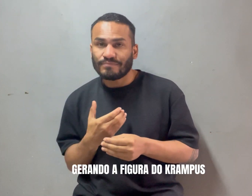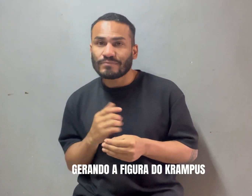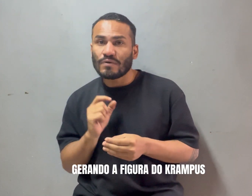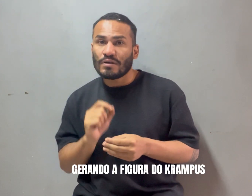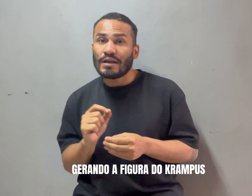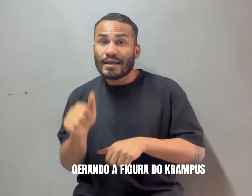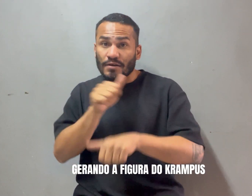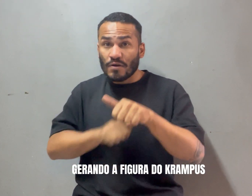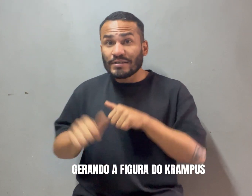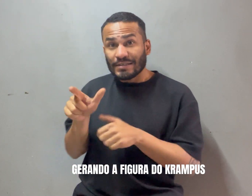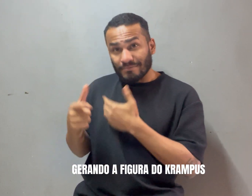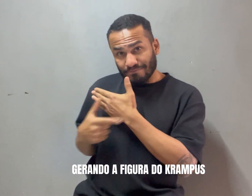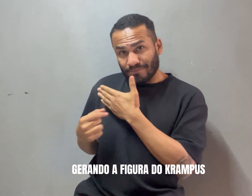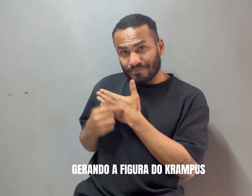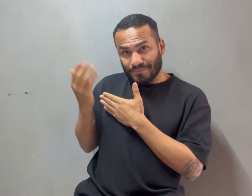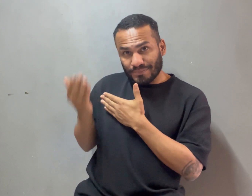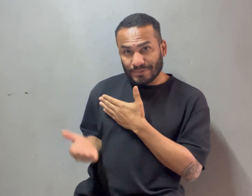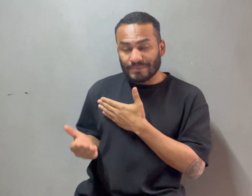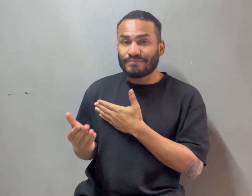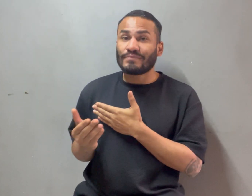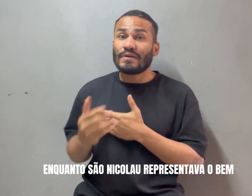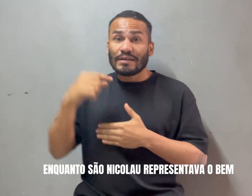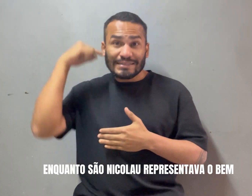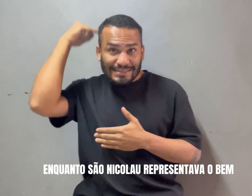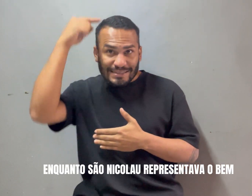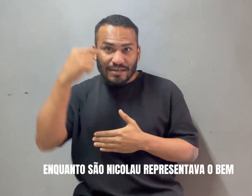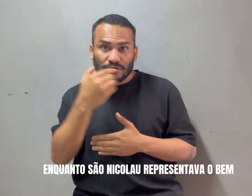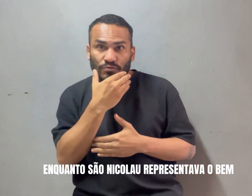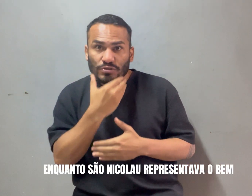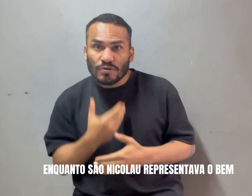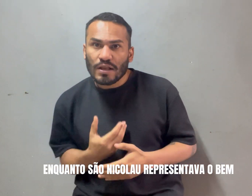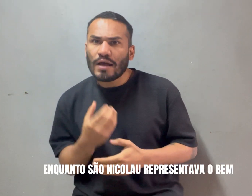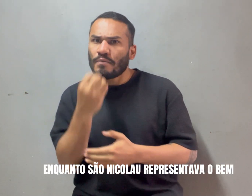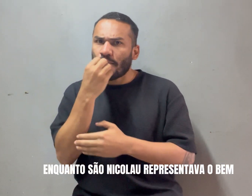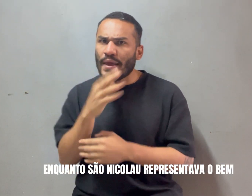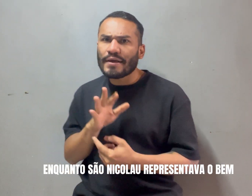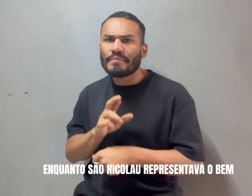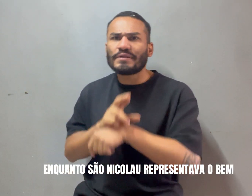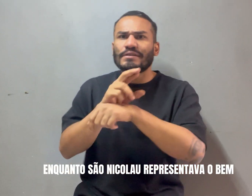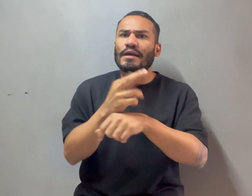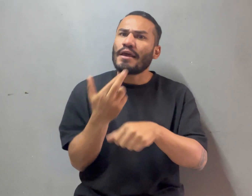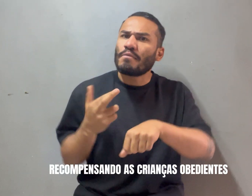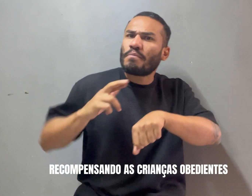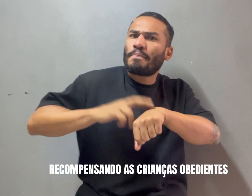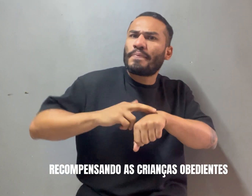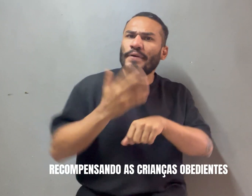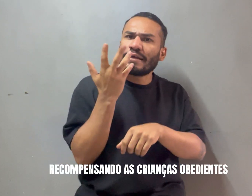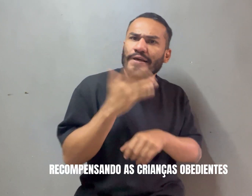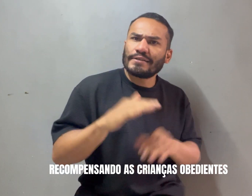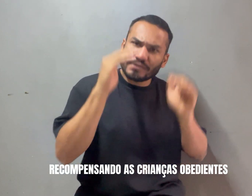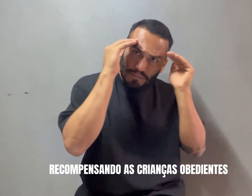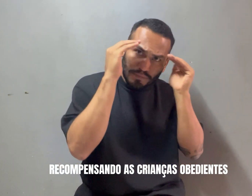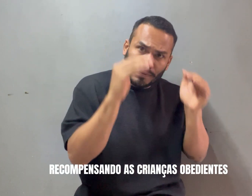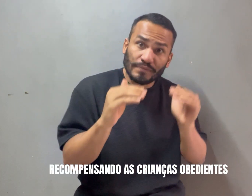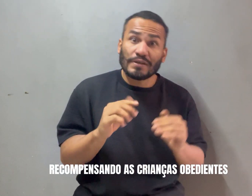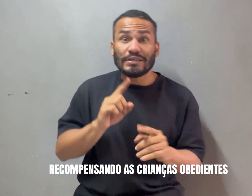gerando a figura do Krampus. Enquanto São Nicolau representava o bem, recompensando as crianças obedientes,